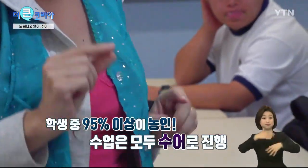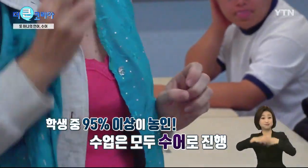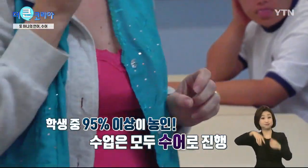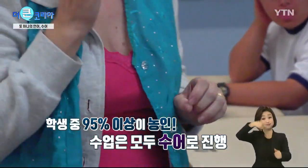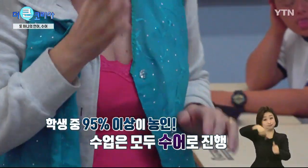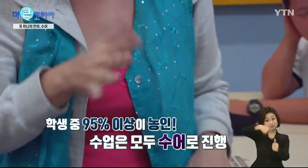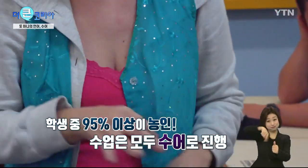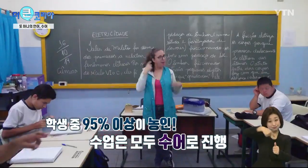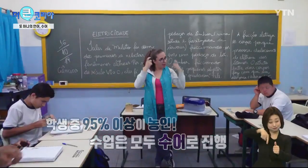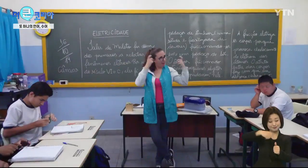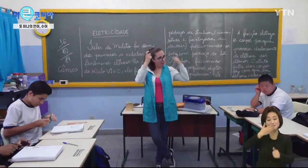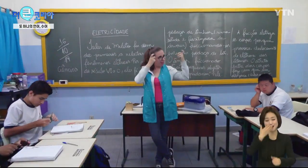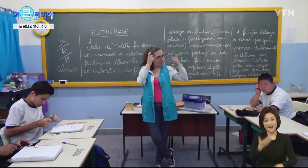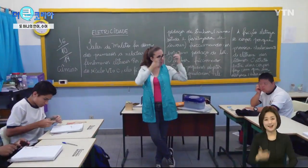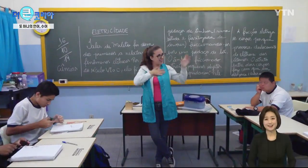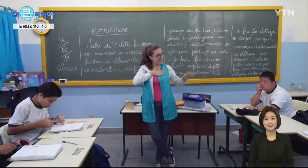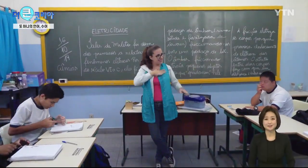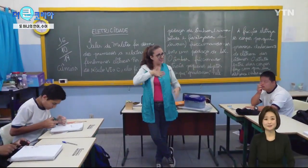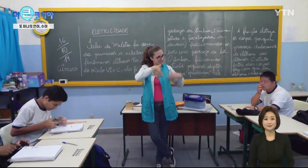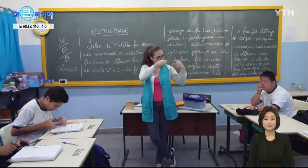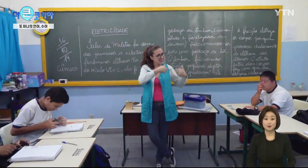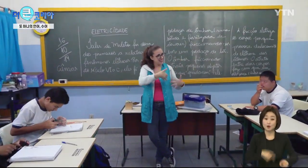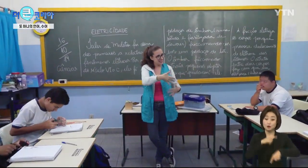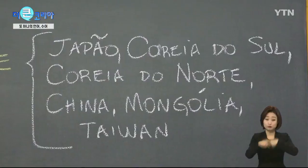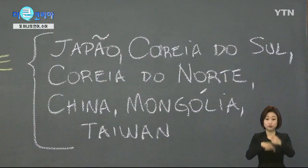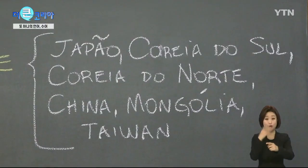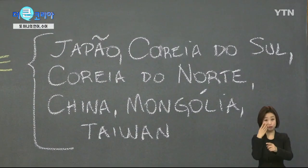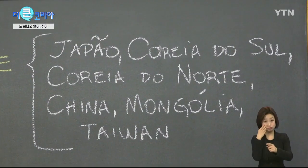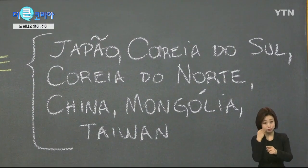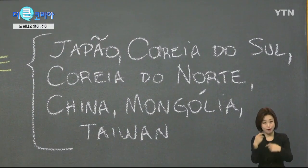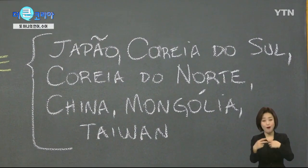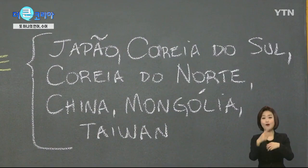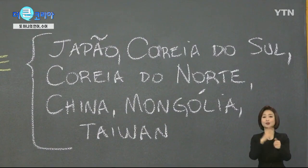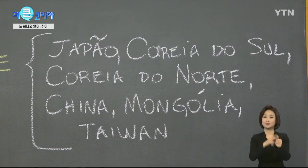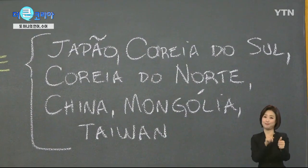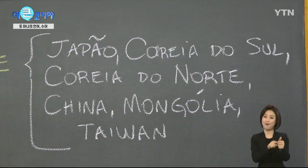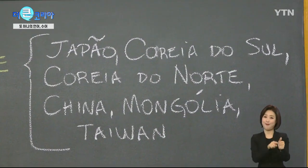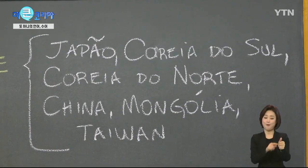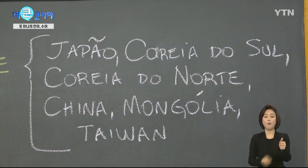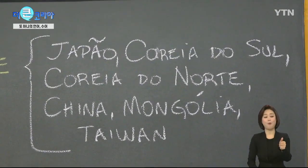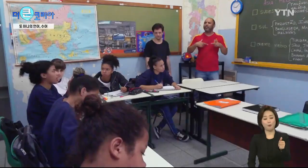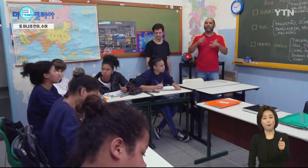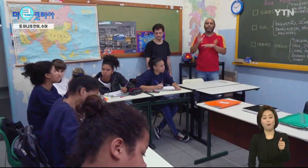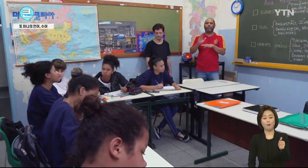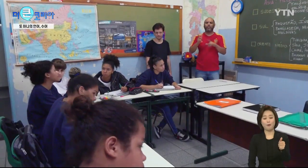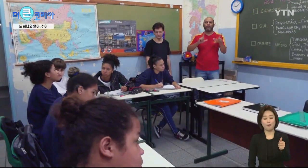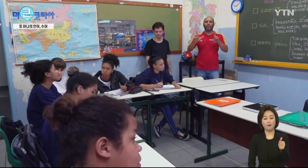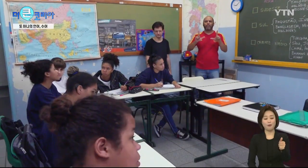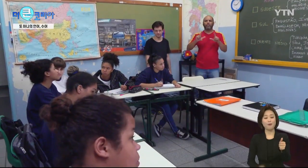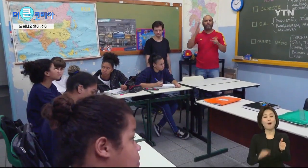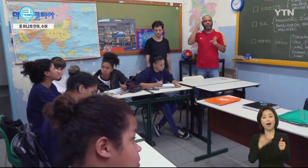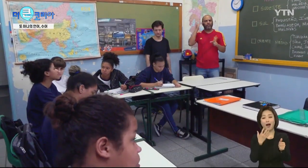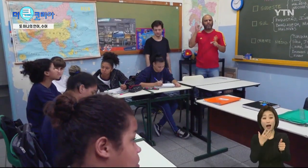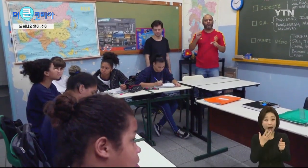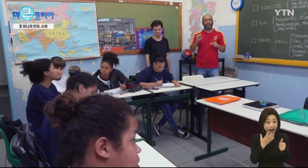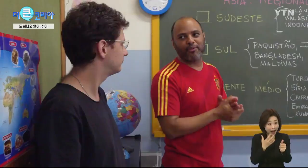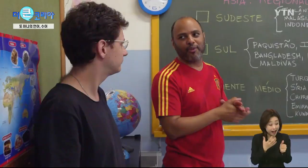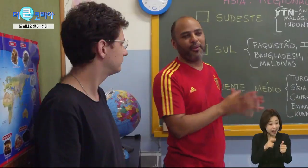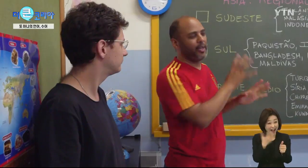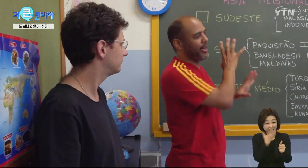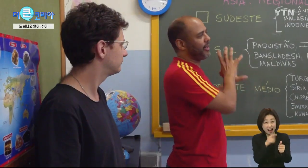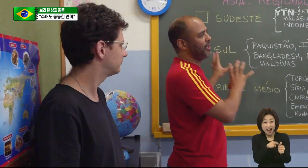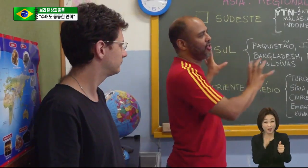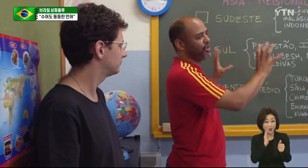수어를 통해 이루어집니다. 수어로 능숙하게 수업을 진행하는 선생님. 알고 보니 농인이 아닌 청인,